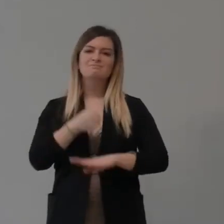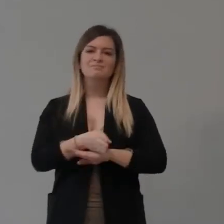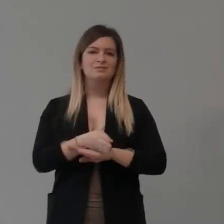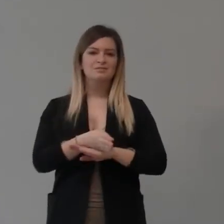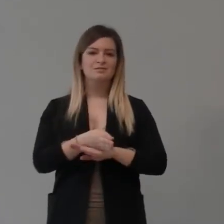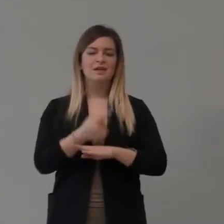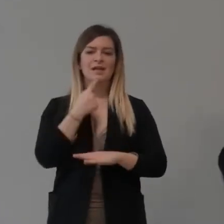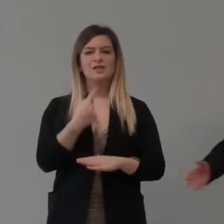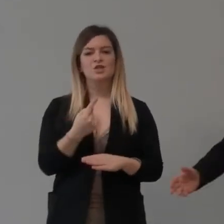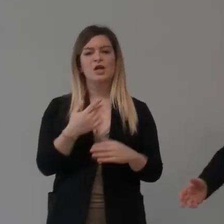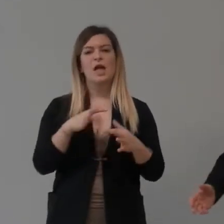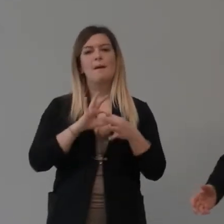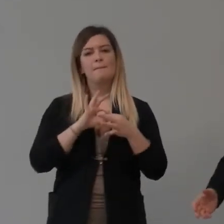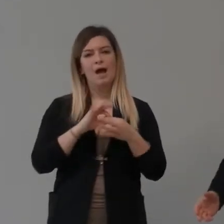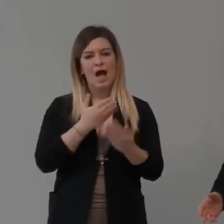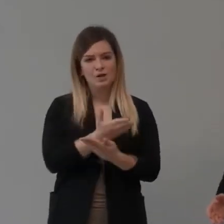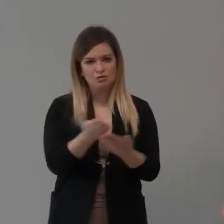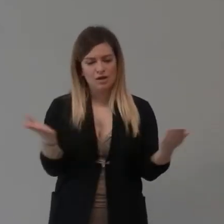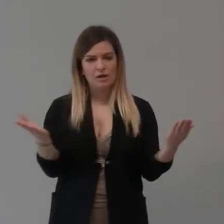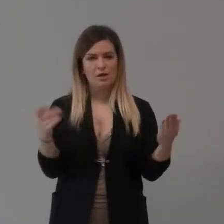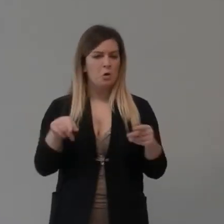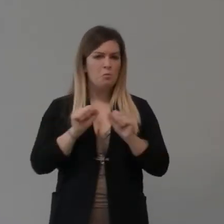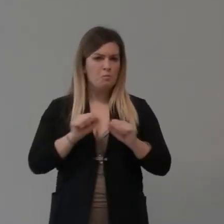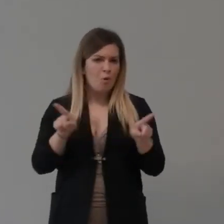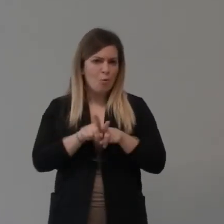a voi. Non avrebbe potuto fare la stessa maniera?